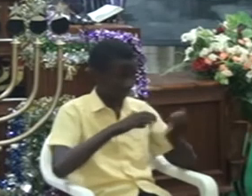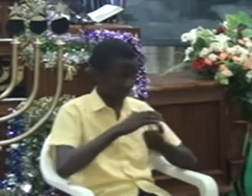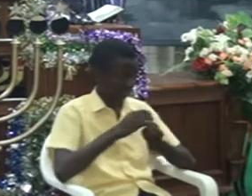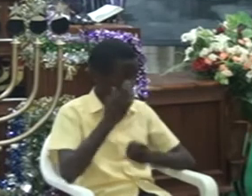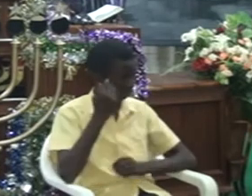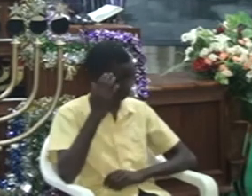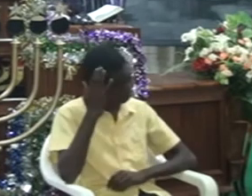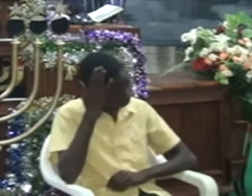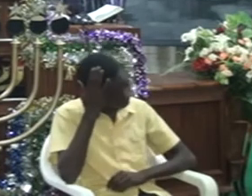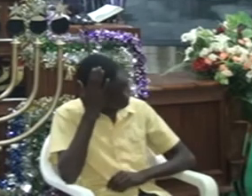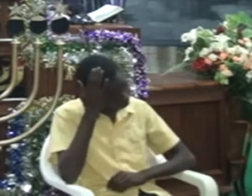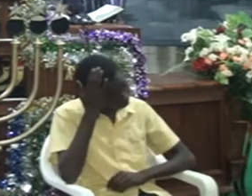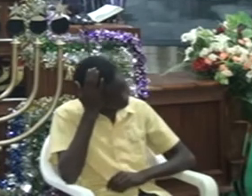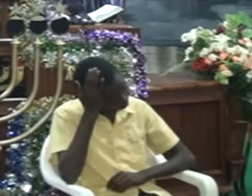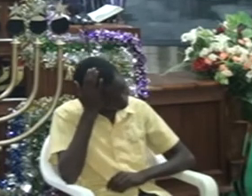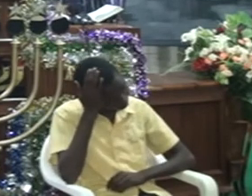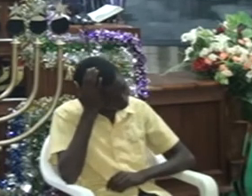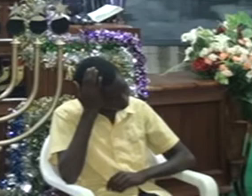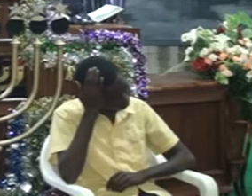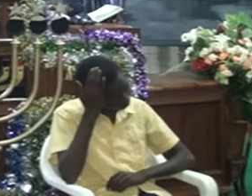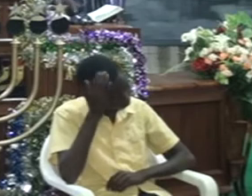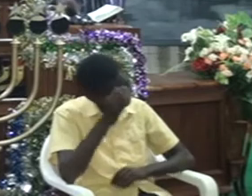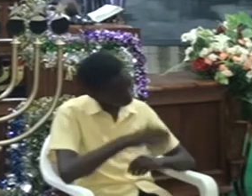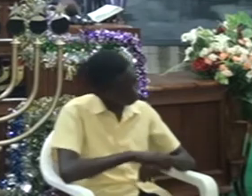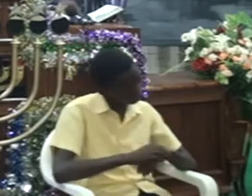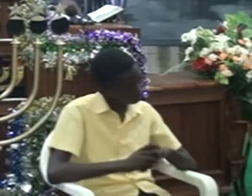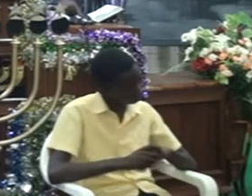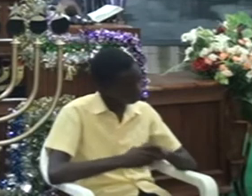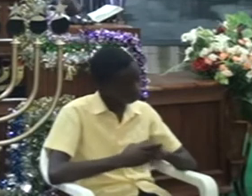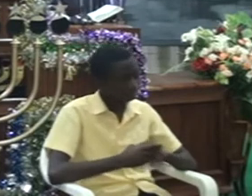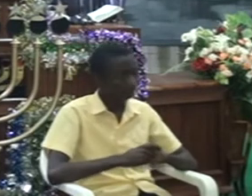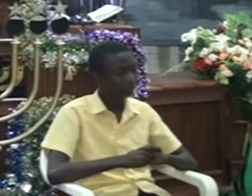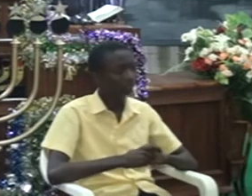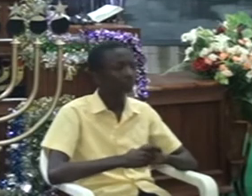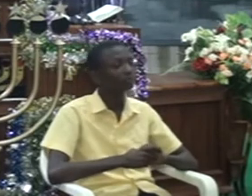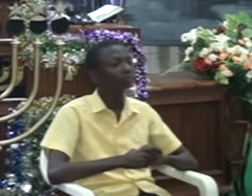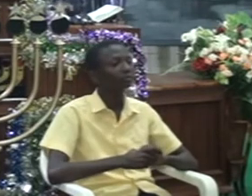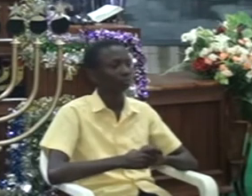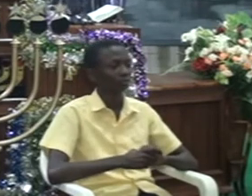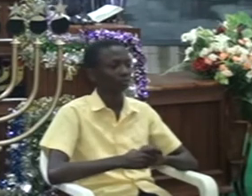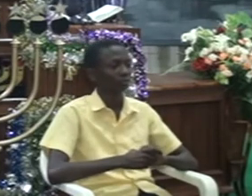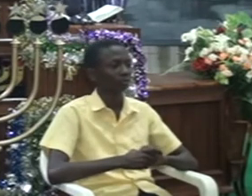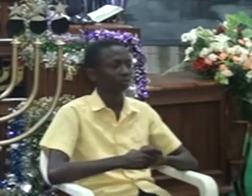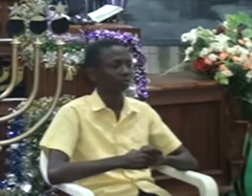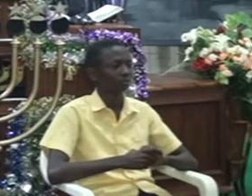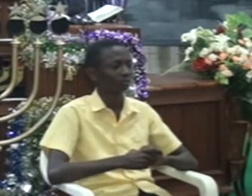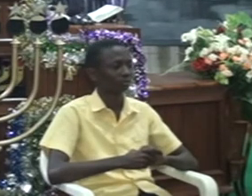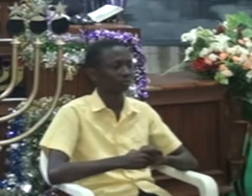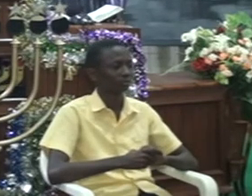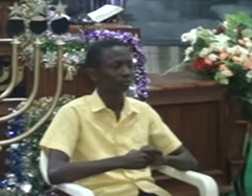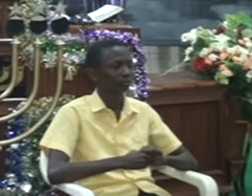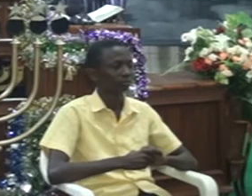kule. Na njia nayo itaitwa njia ya utakatifu.